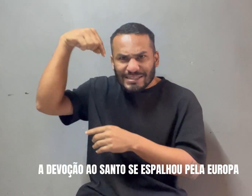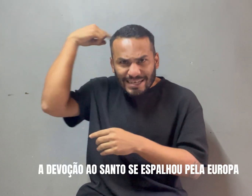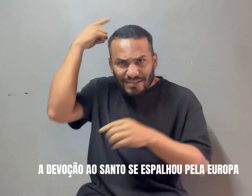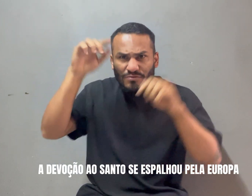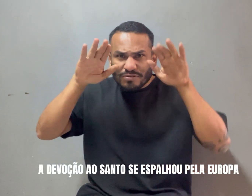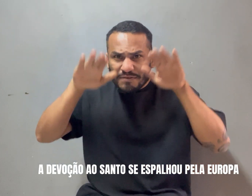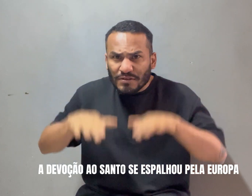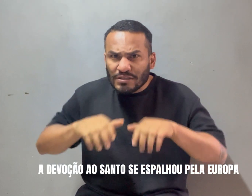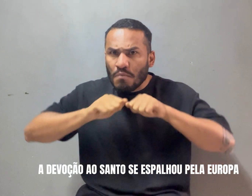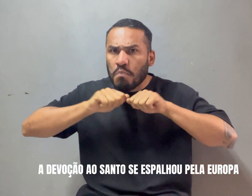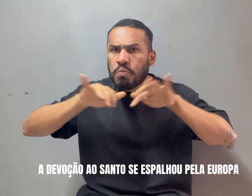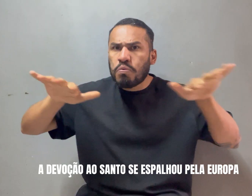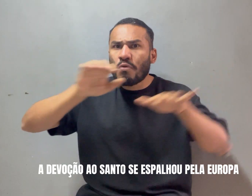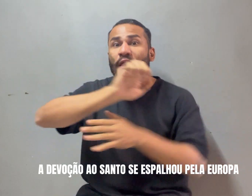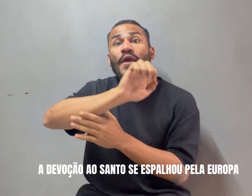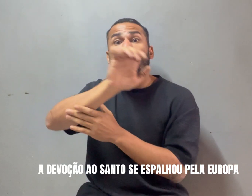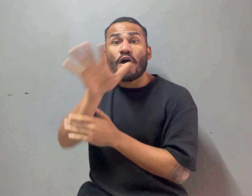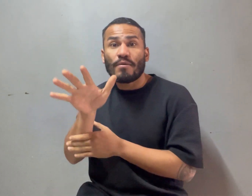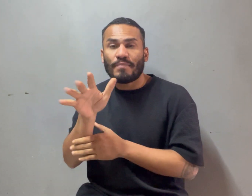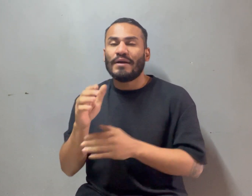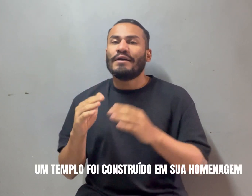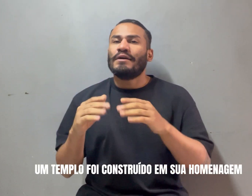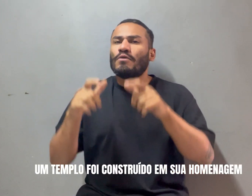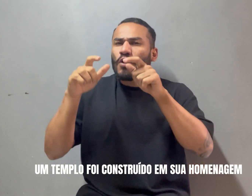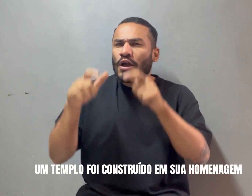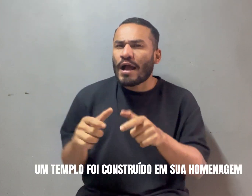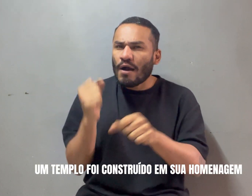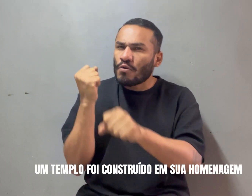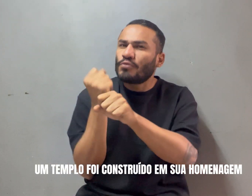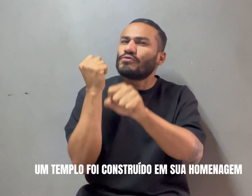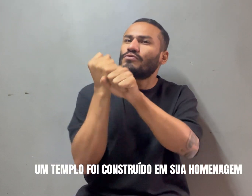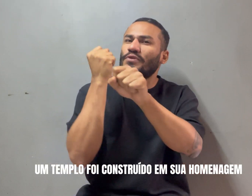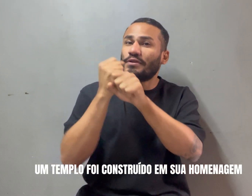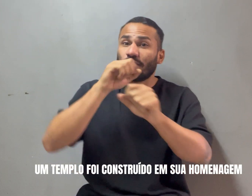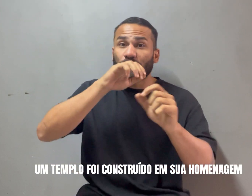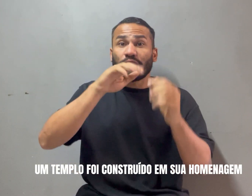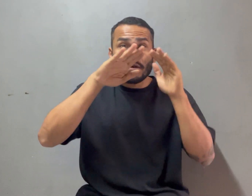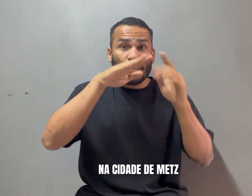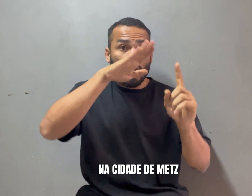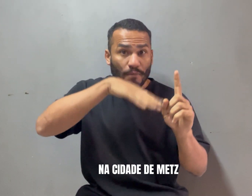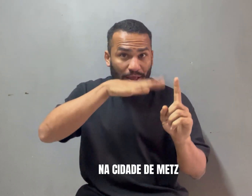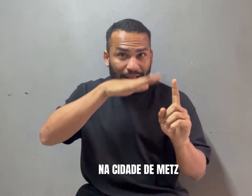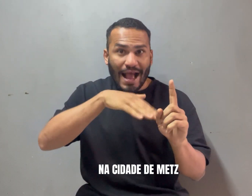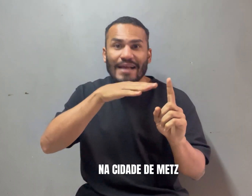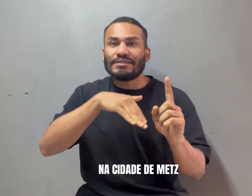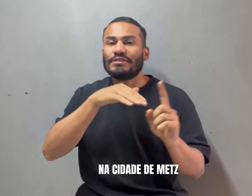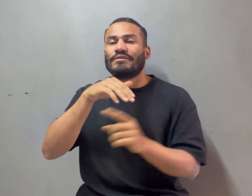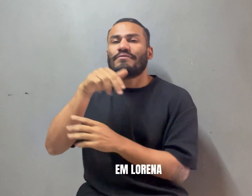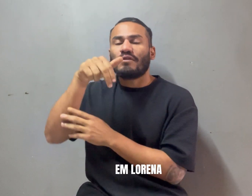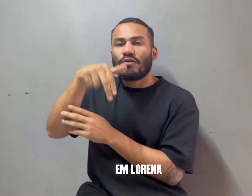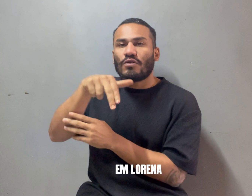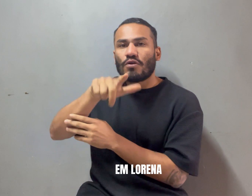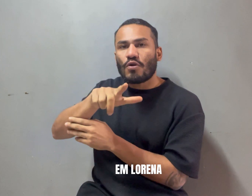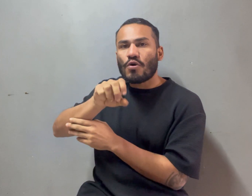ao santo se espalhou pela Europa. Um templo foi construído em sua homenagem na cidade de Metz, em Lorena,